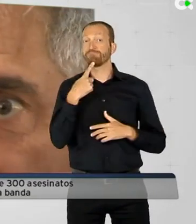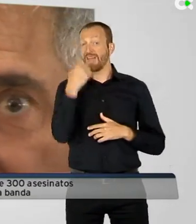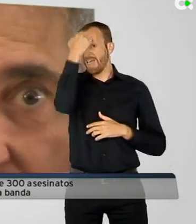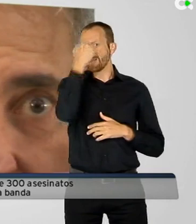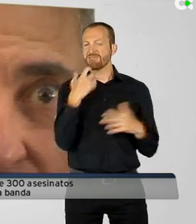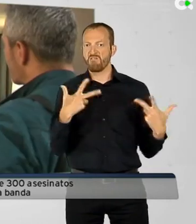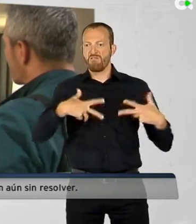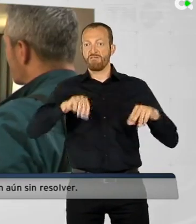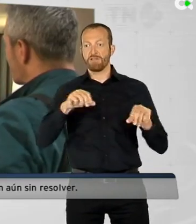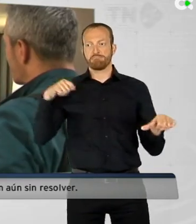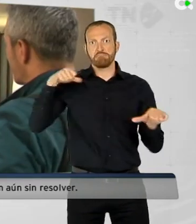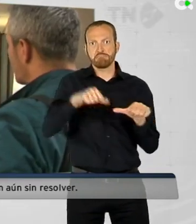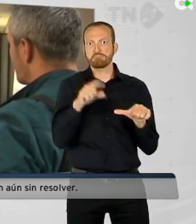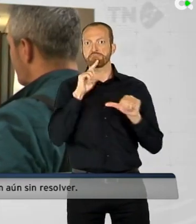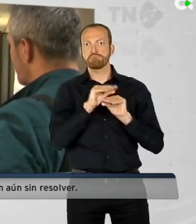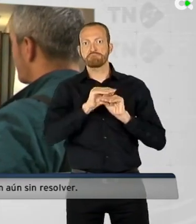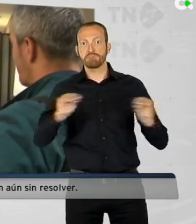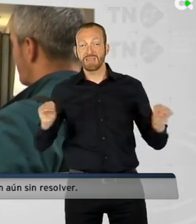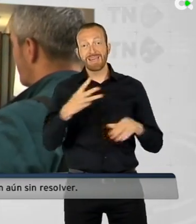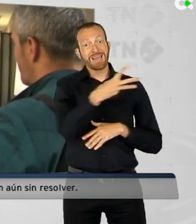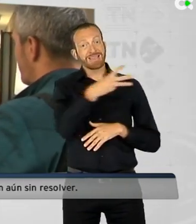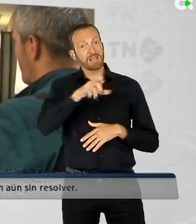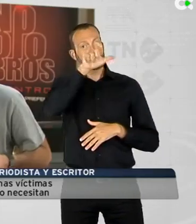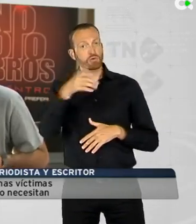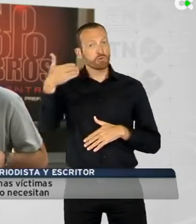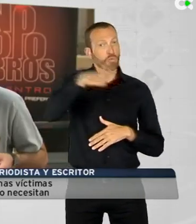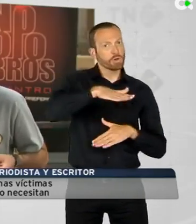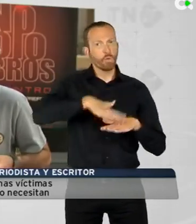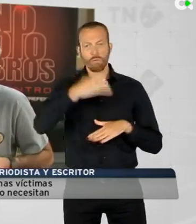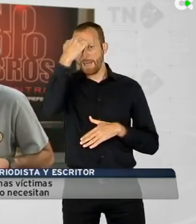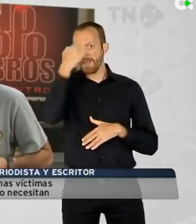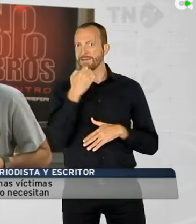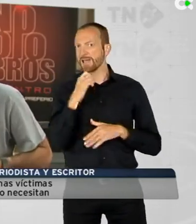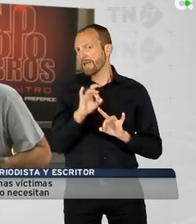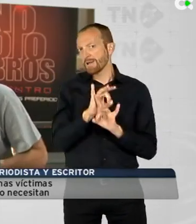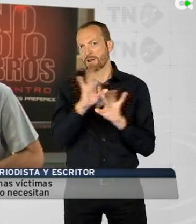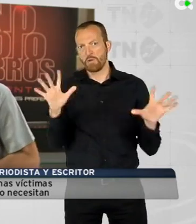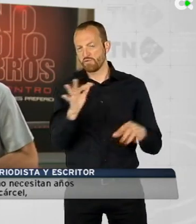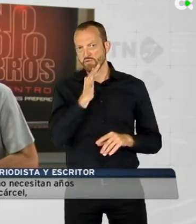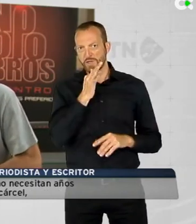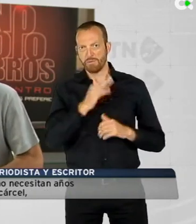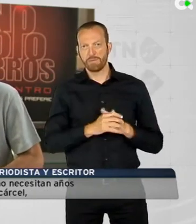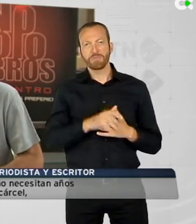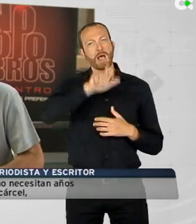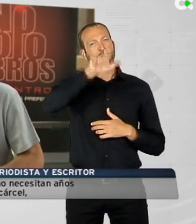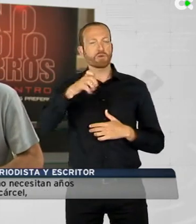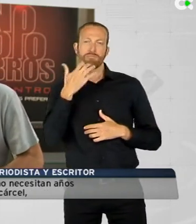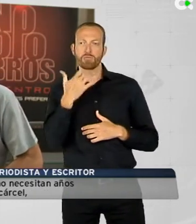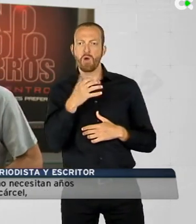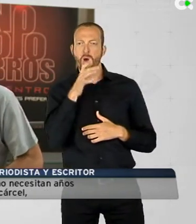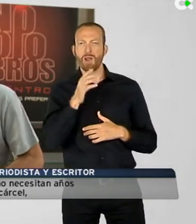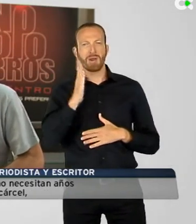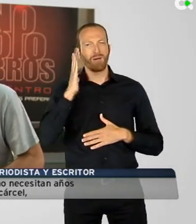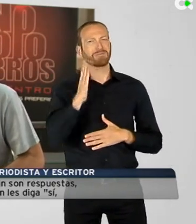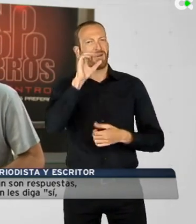300 asesinatos de la banda terrorista están aún sin resolver. Que hay muchas víctimas que ya no necesitan una condena, o no